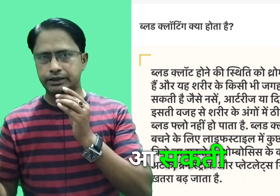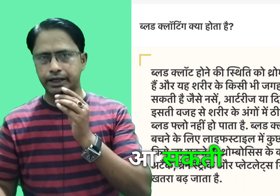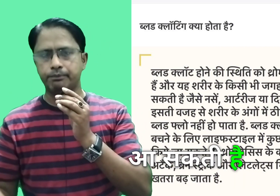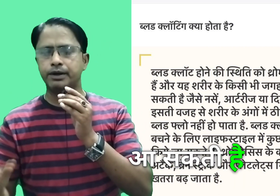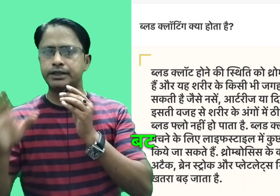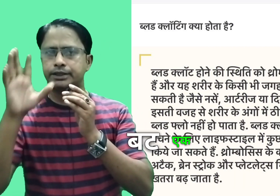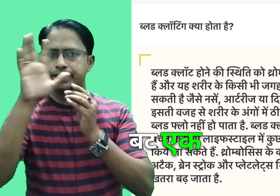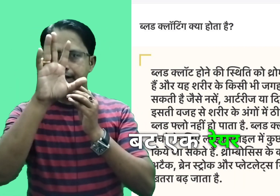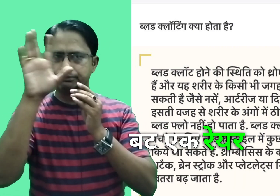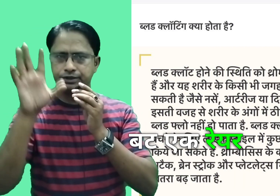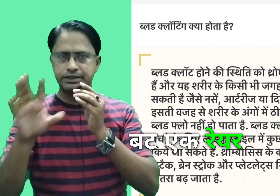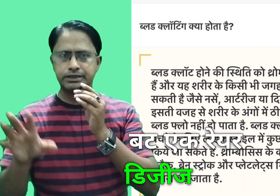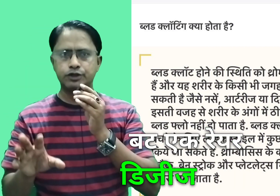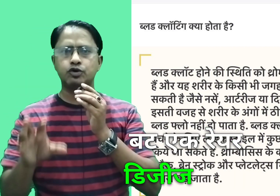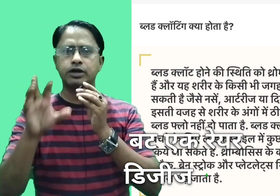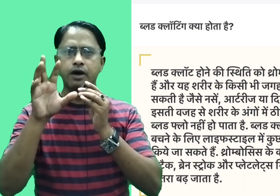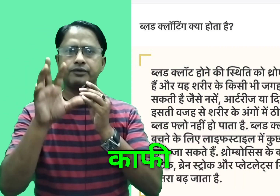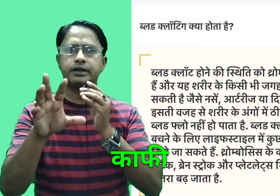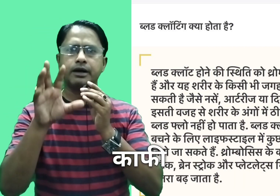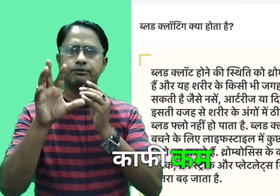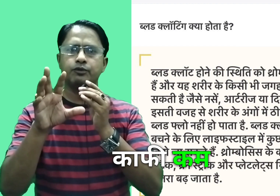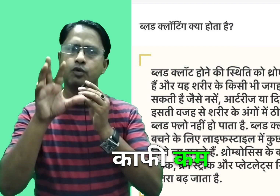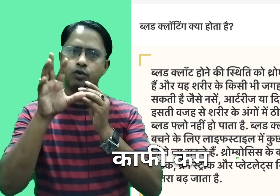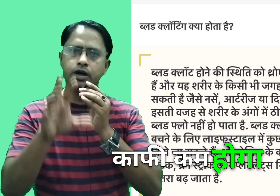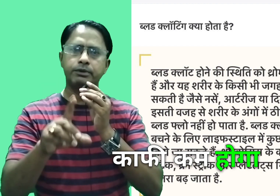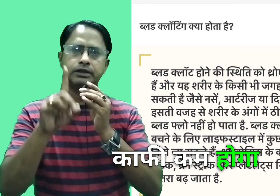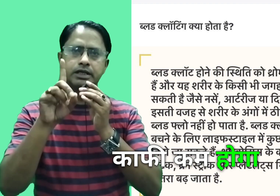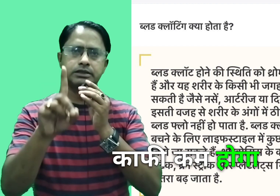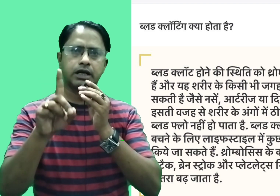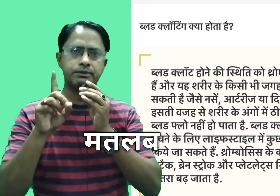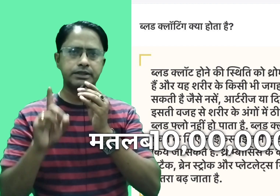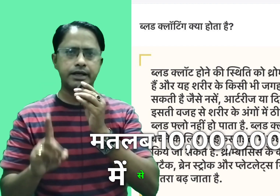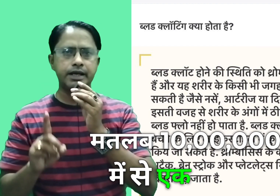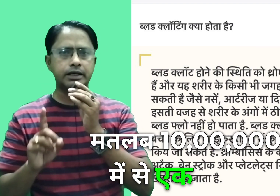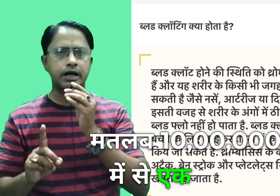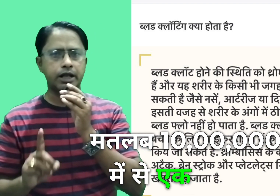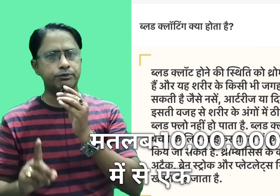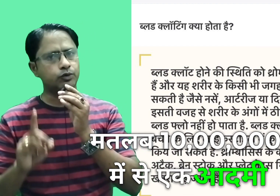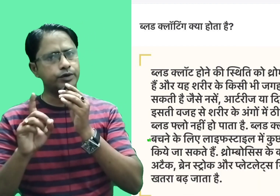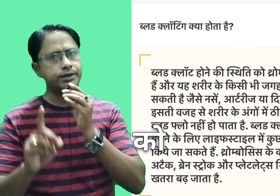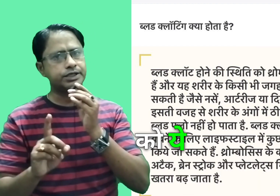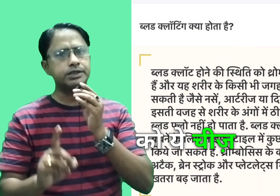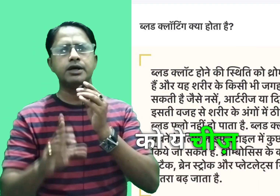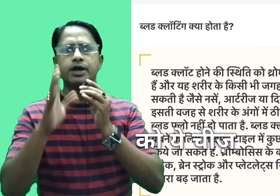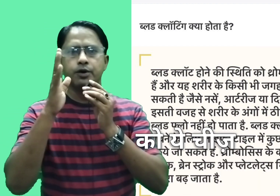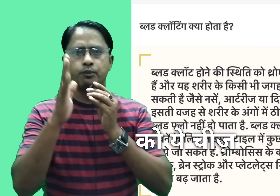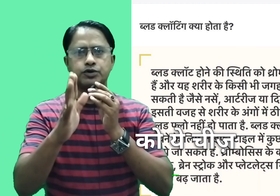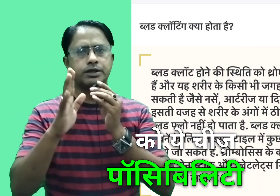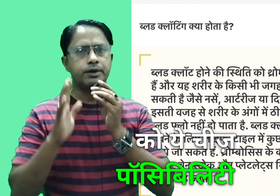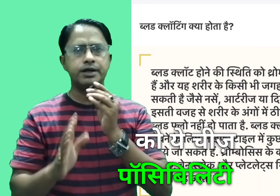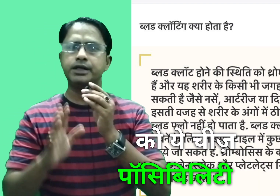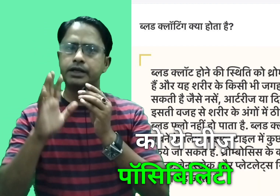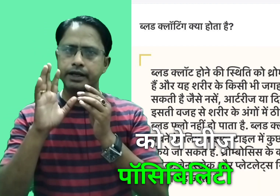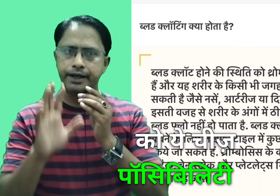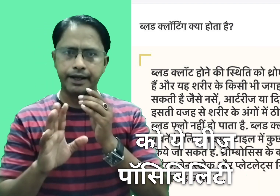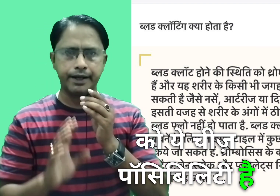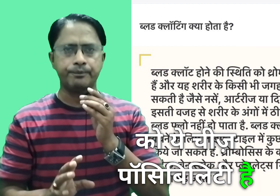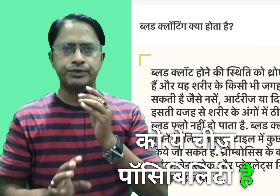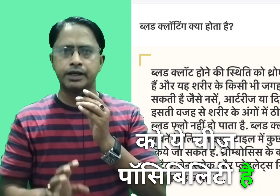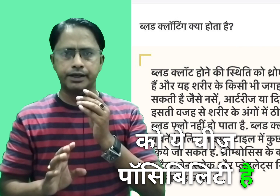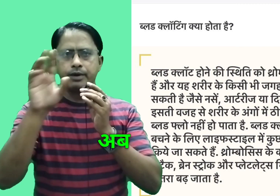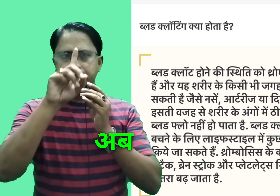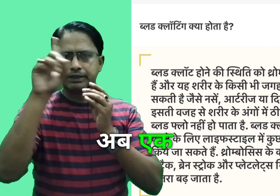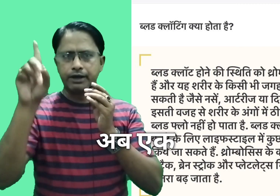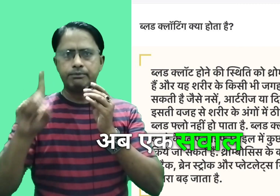आ सकती है। बट एक रेयर डिजीज़ है जो काफ़ी कम होगा, मतलब 10 लाख में से एक आदमी को ये चीज़ पॉसिबिलिटी